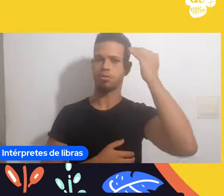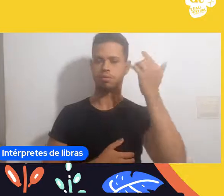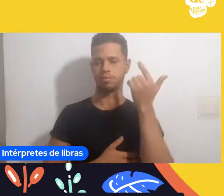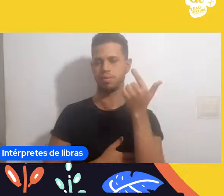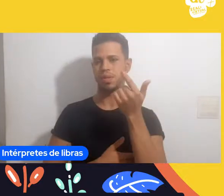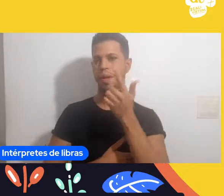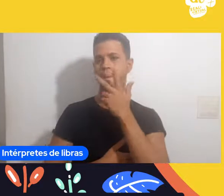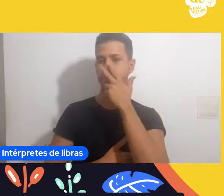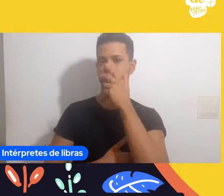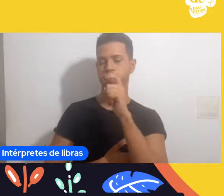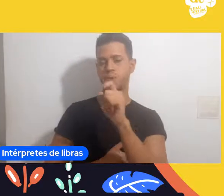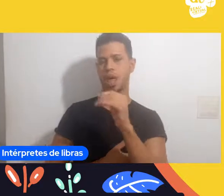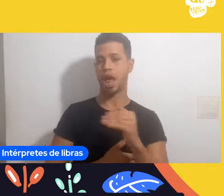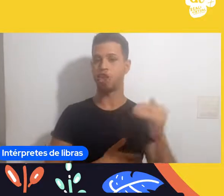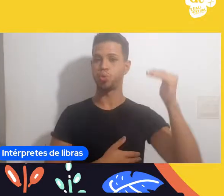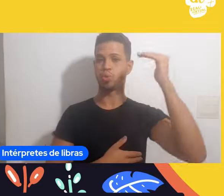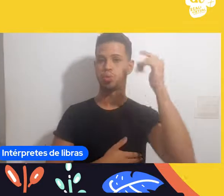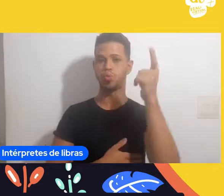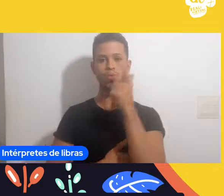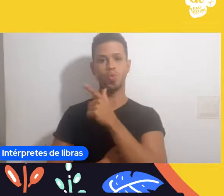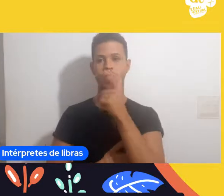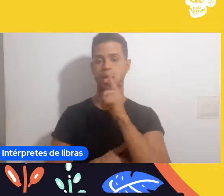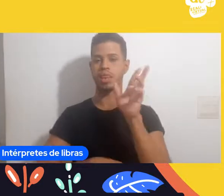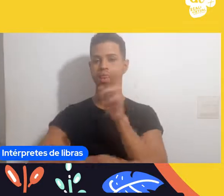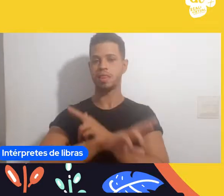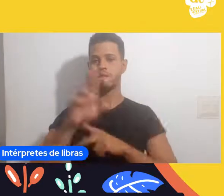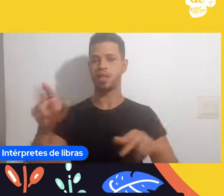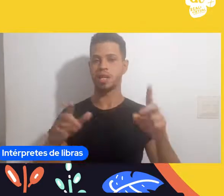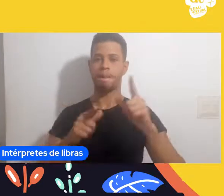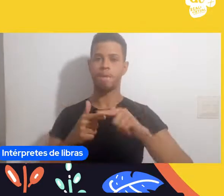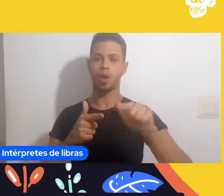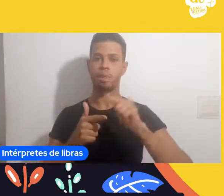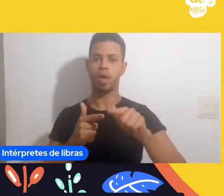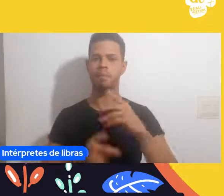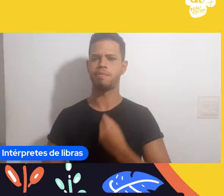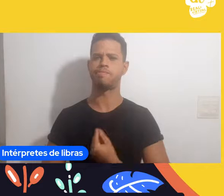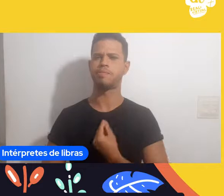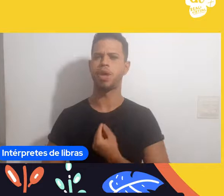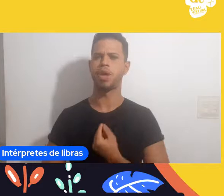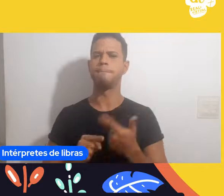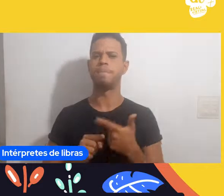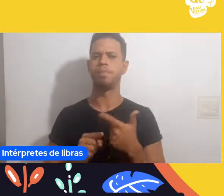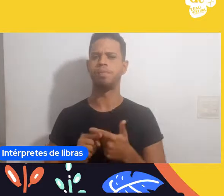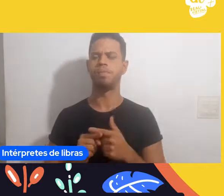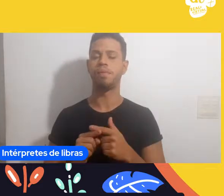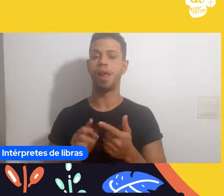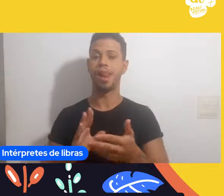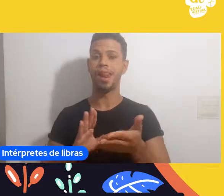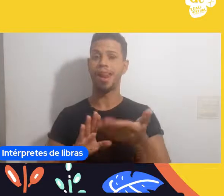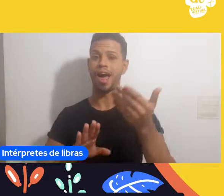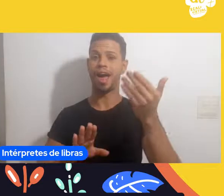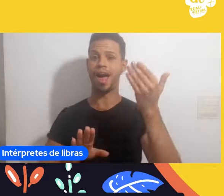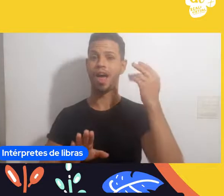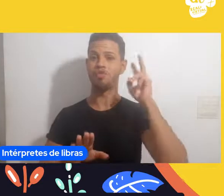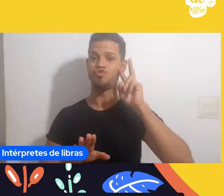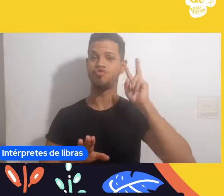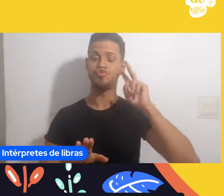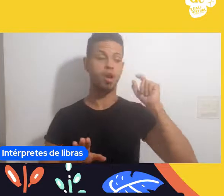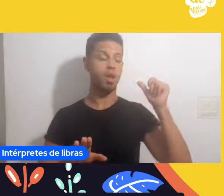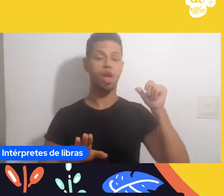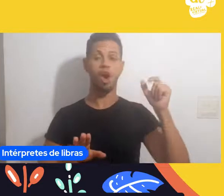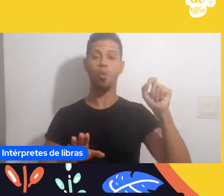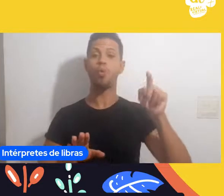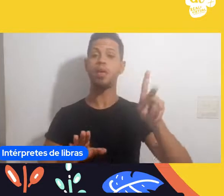com diferentes problemas, porque quando foi olhar lá para trás, o que foi ofertado para